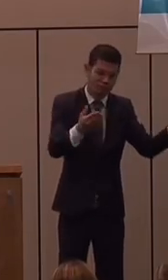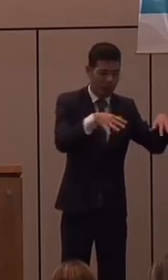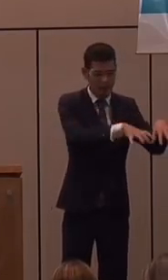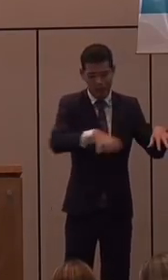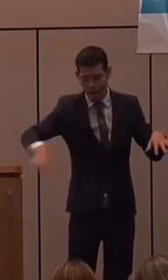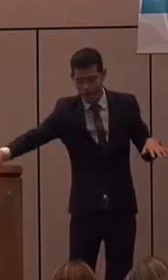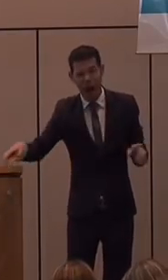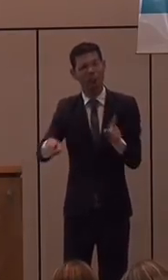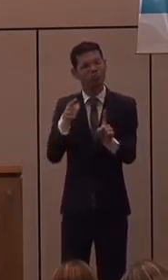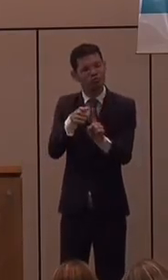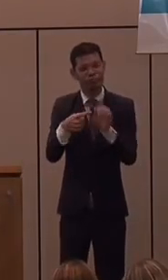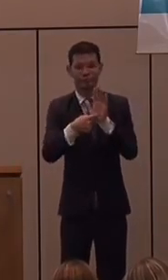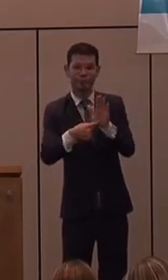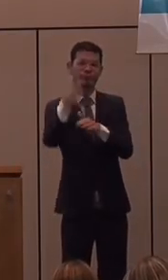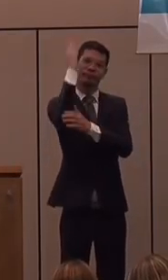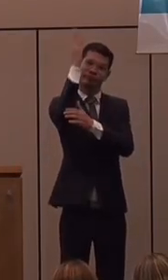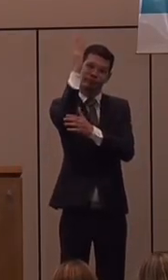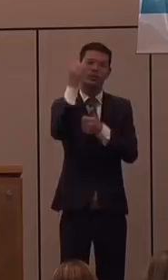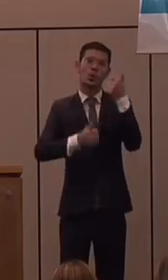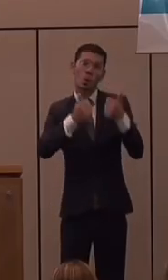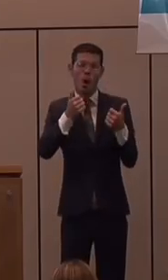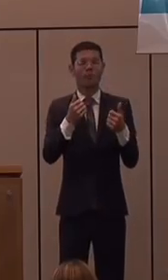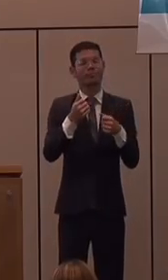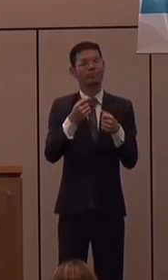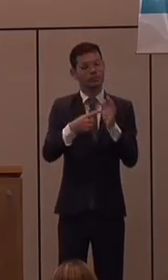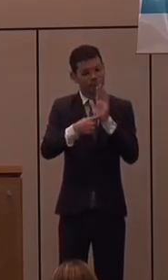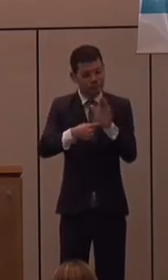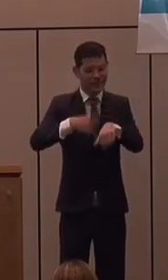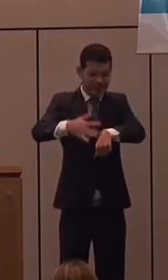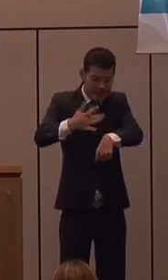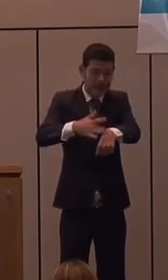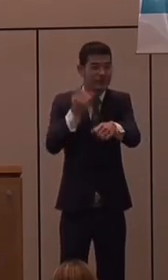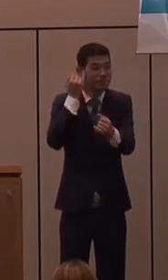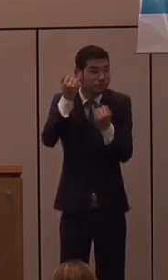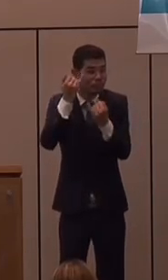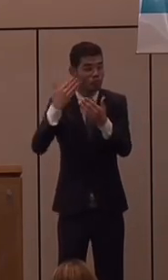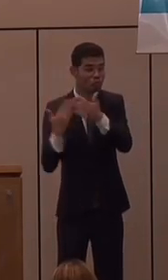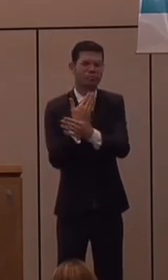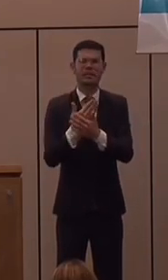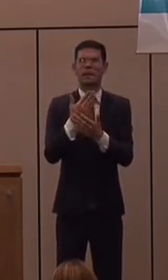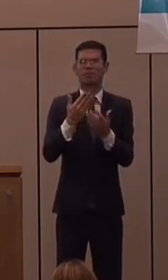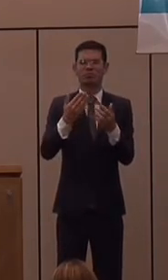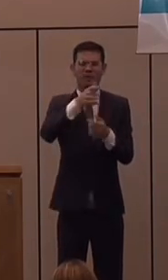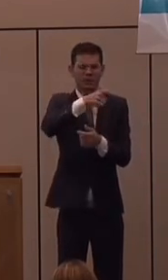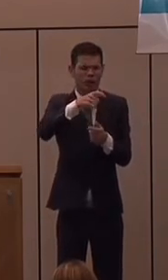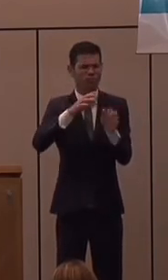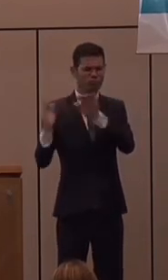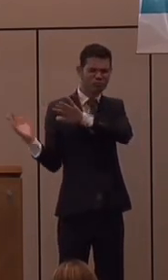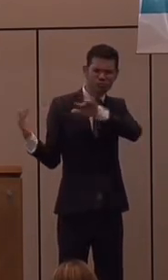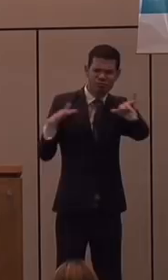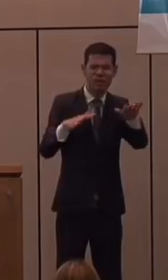mentalidad y cultura hacia el emprendimiento la innovación más de 5.400 personas emprendedores